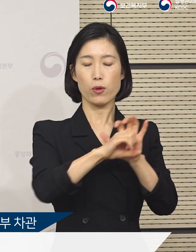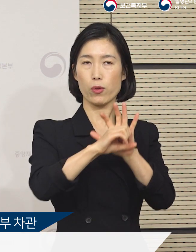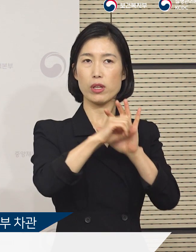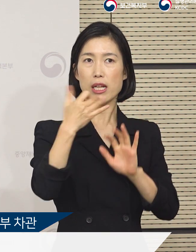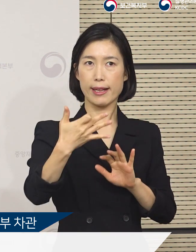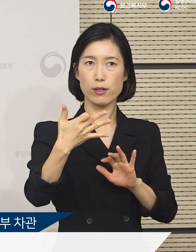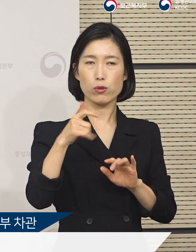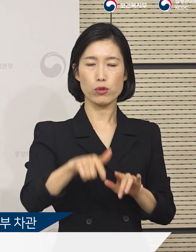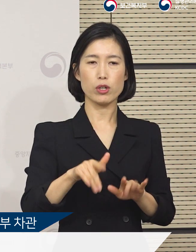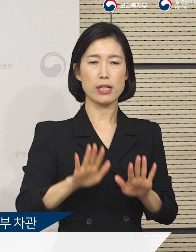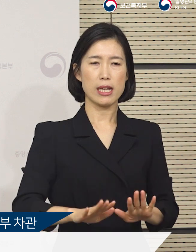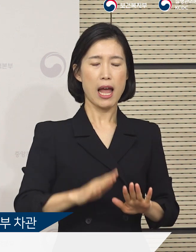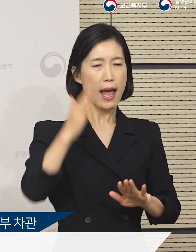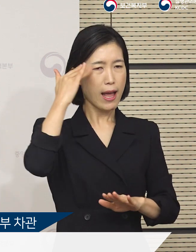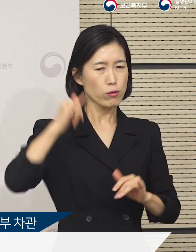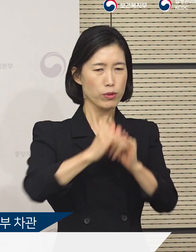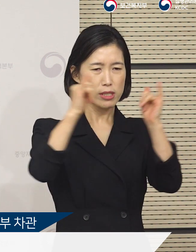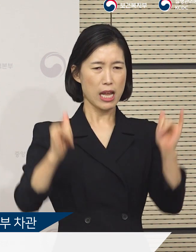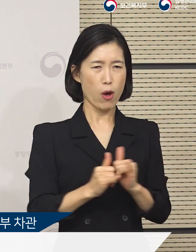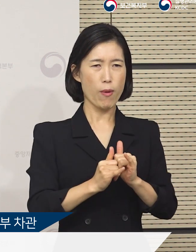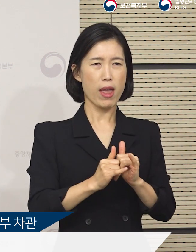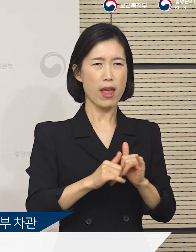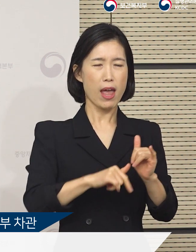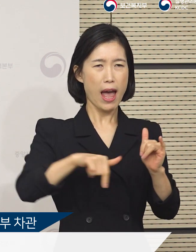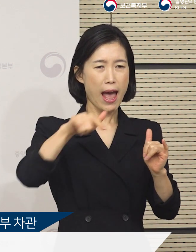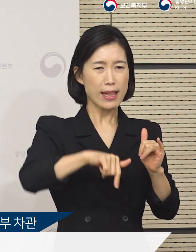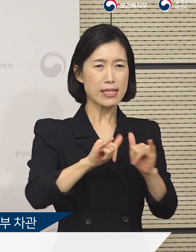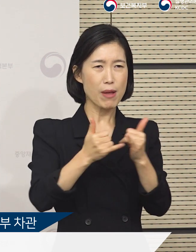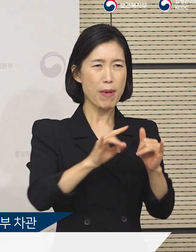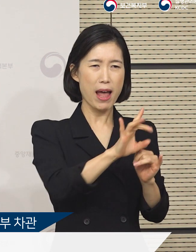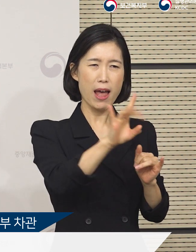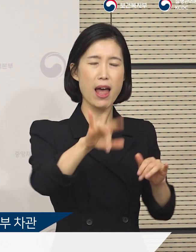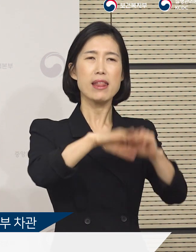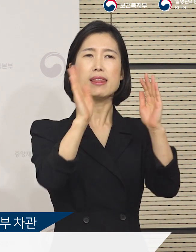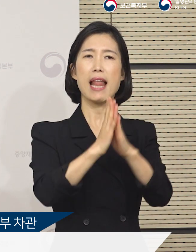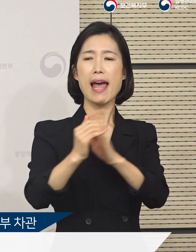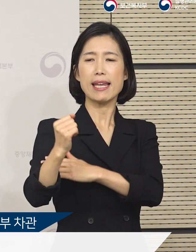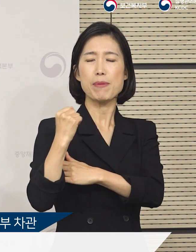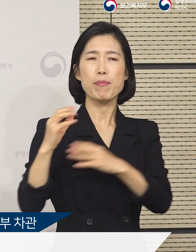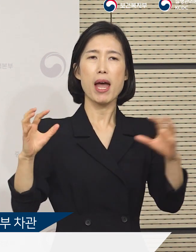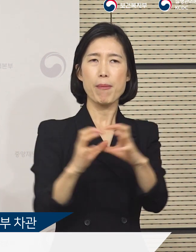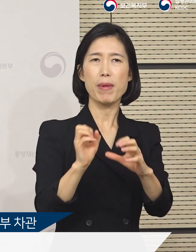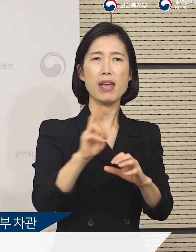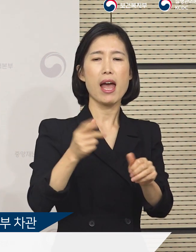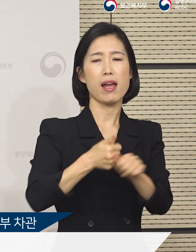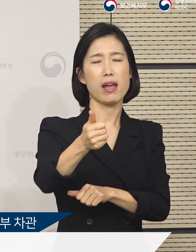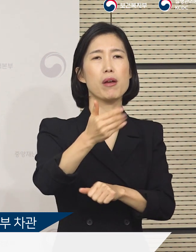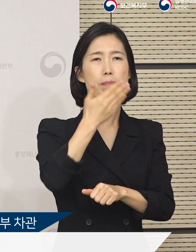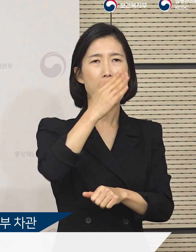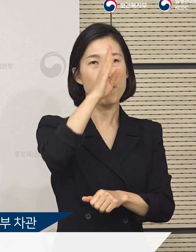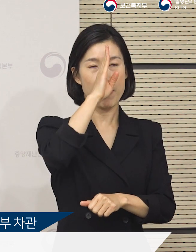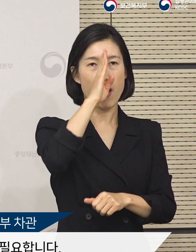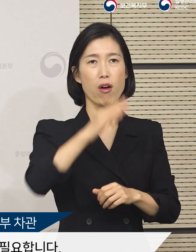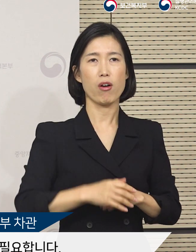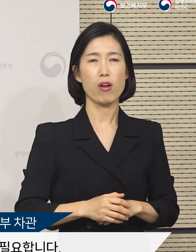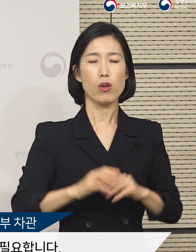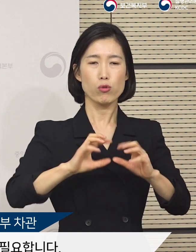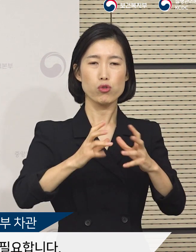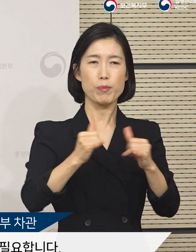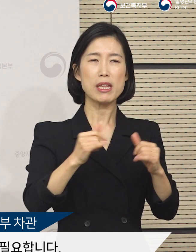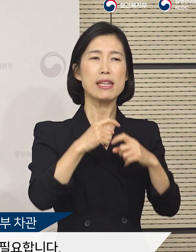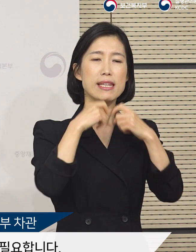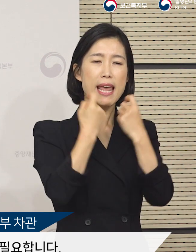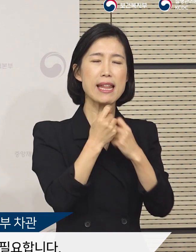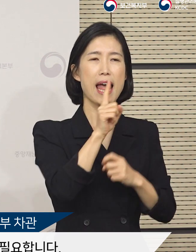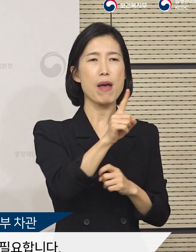코로나19는 우리 사회 모든 구성원들이 힘을 합쳐야 이길 수 있는 질병입니다. 국민